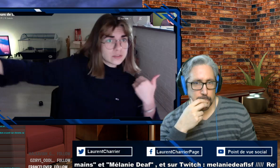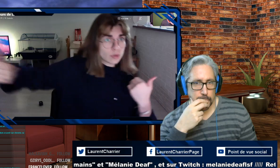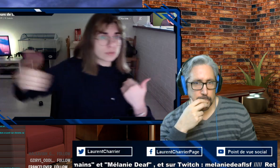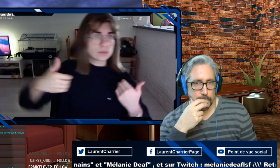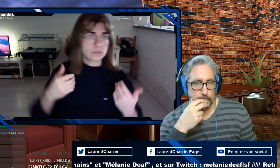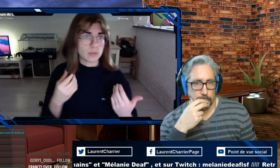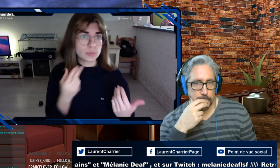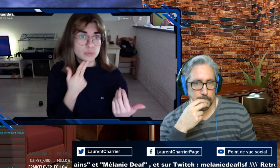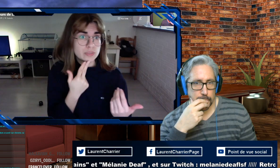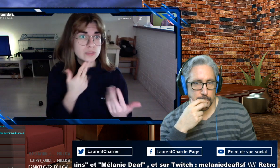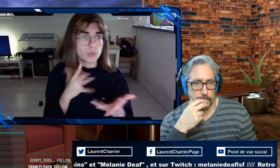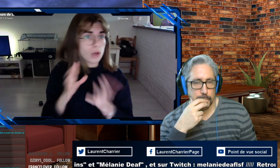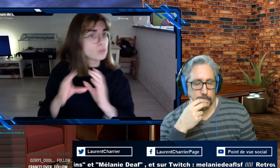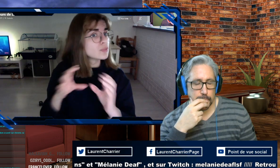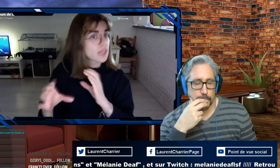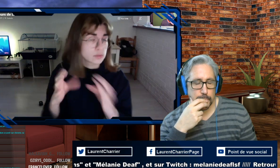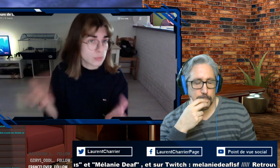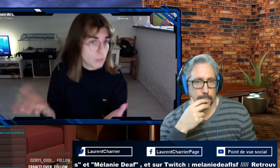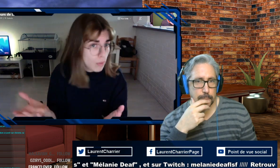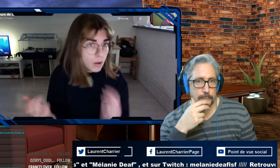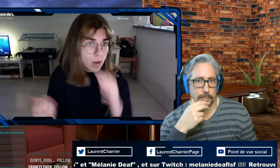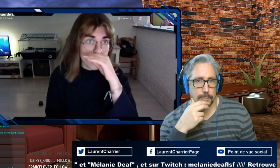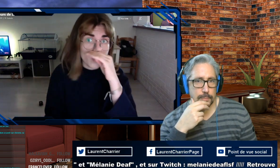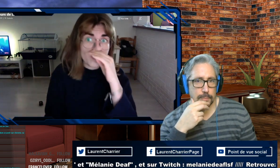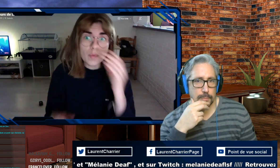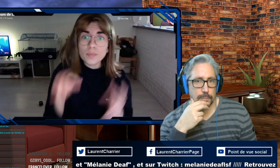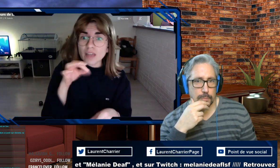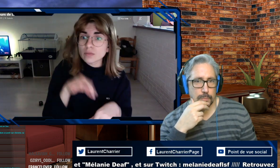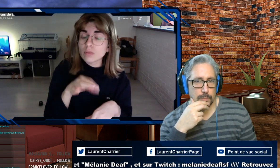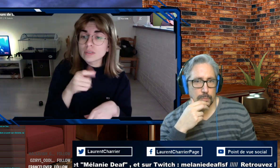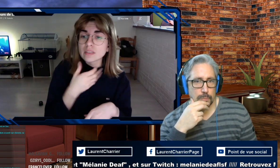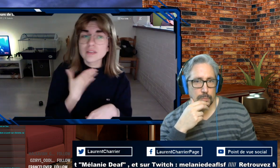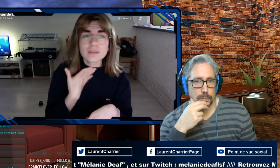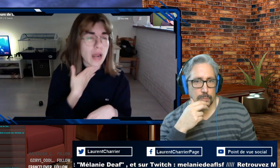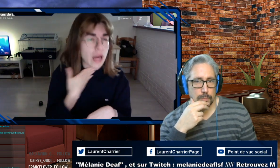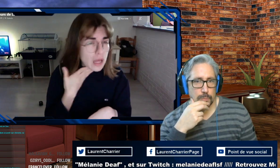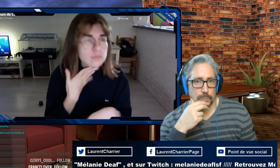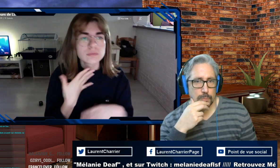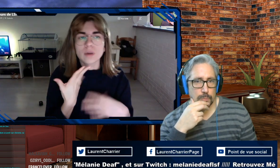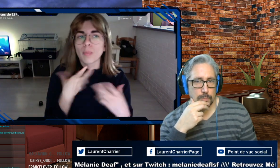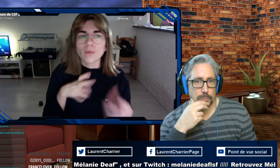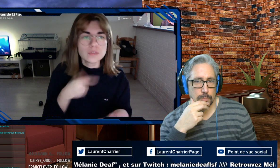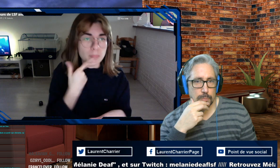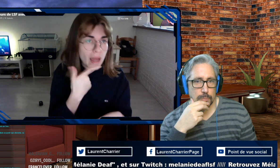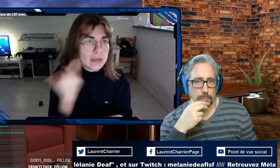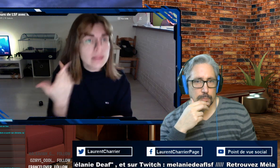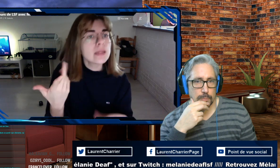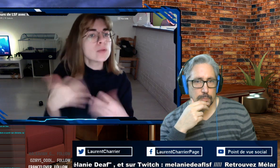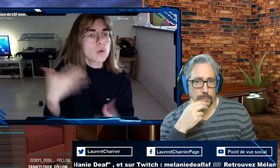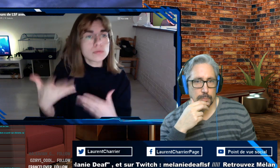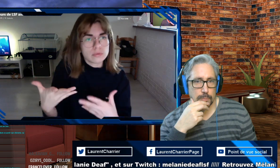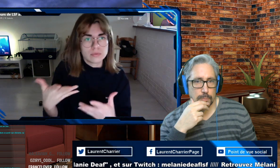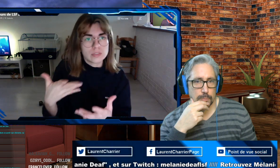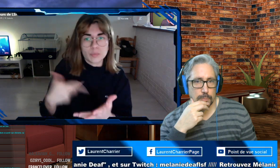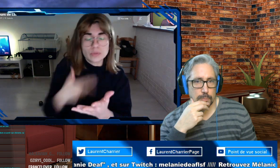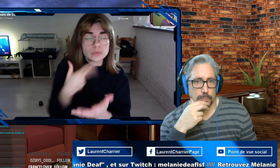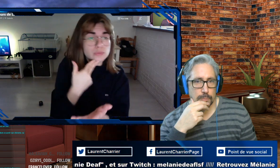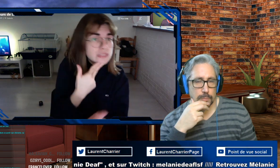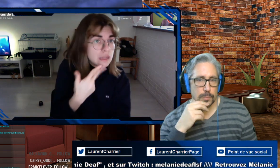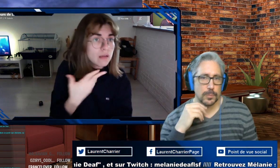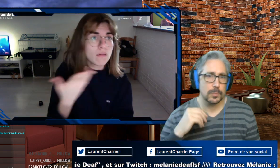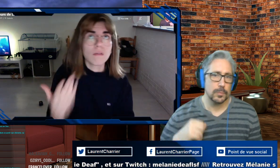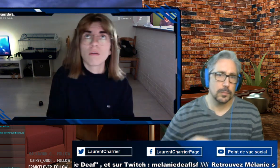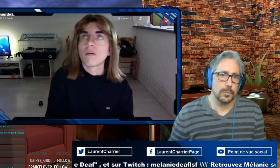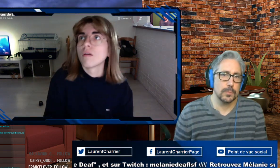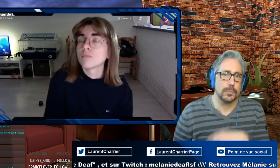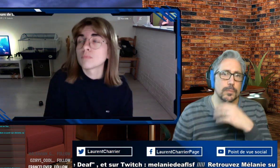à distance. Ça peut être utile pour la communication. Même une personne qui est malade, qui n'a pas envie de parler ou autre, ça peut être